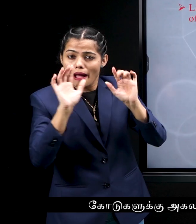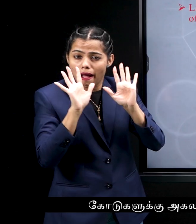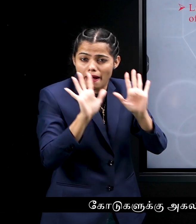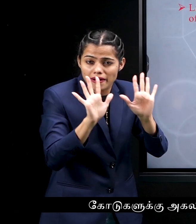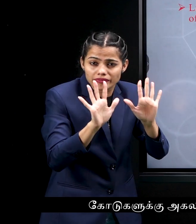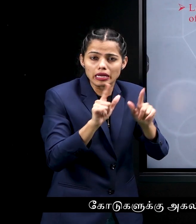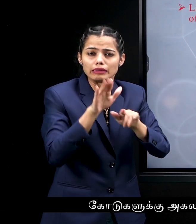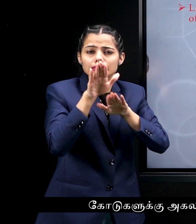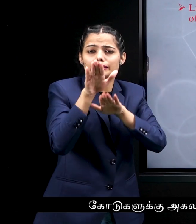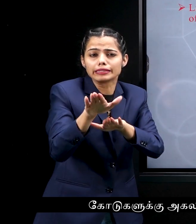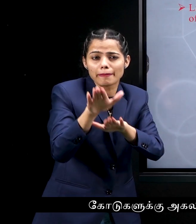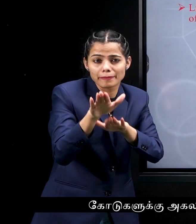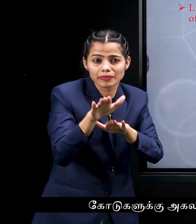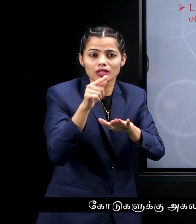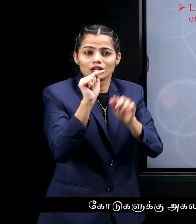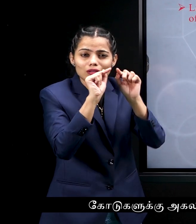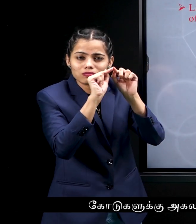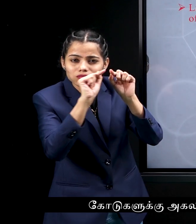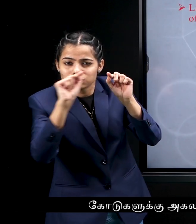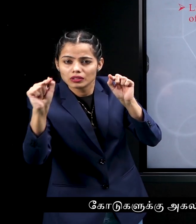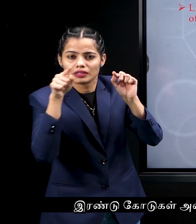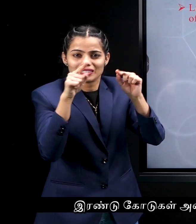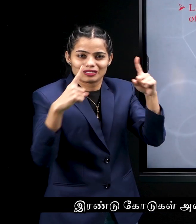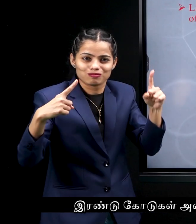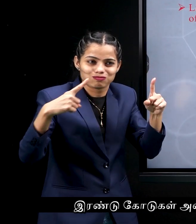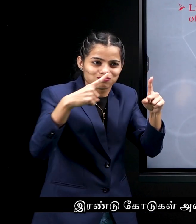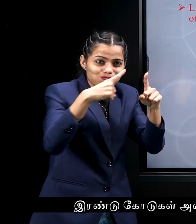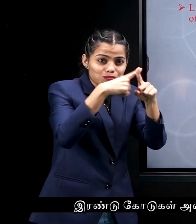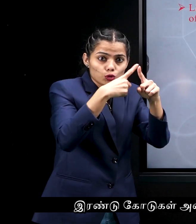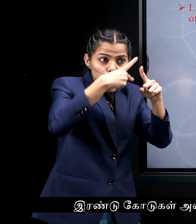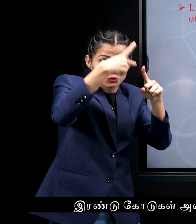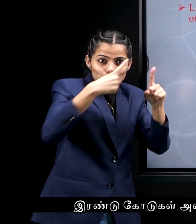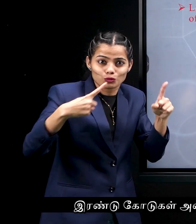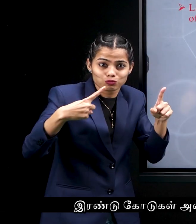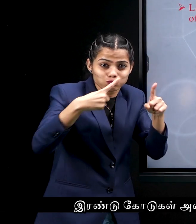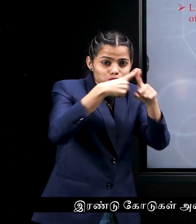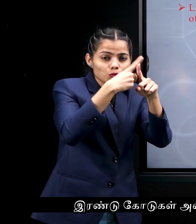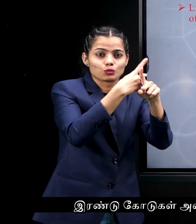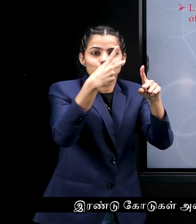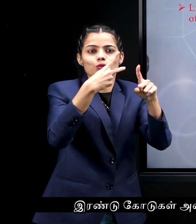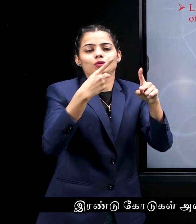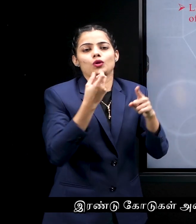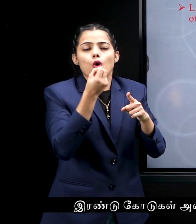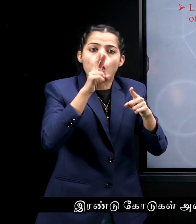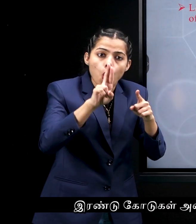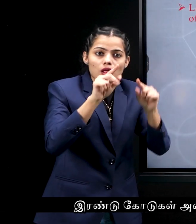கோடுகளுக்கு அகலம் அல்லது ஆழம் இல்லை. அதே சமயம் கோணங்கள் இரண்டு கோடுகள் அல்லது கதிர்களின் குறுக்குவெட்டு